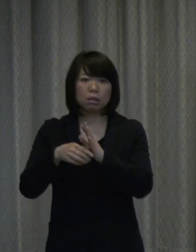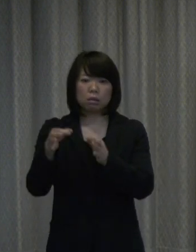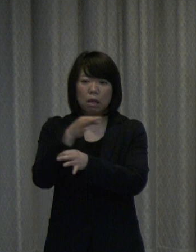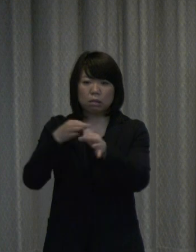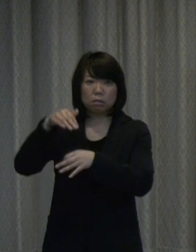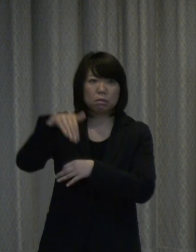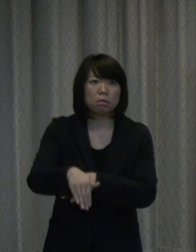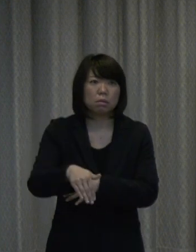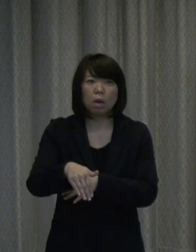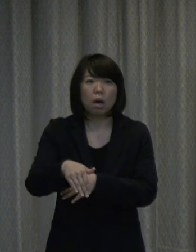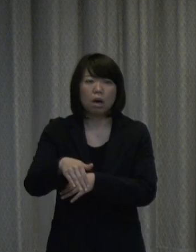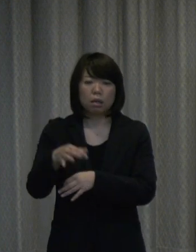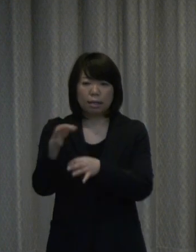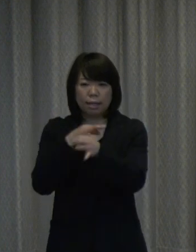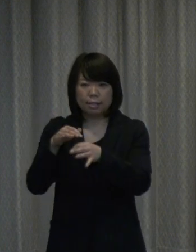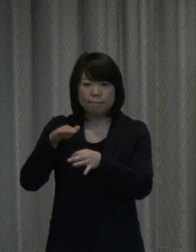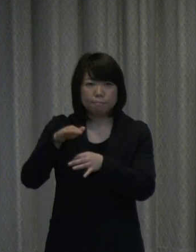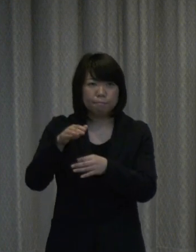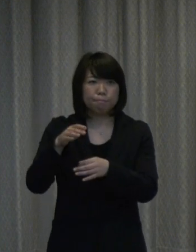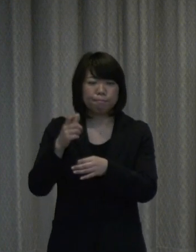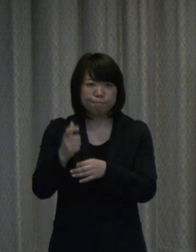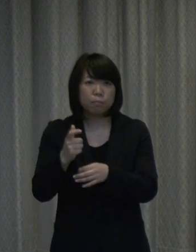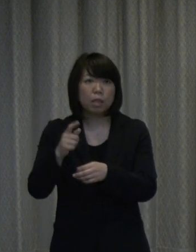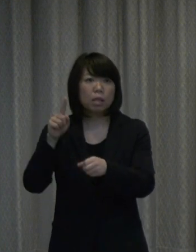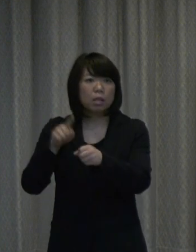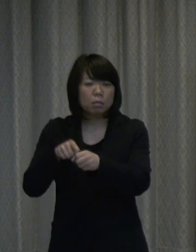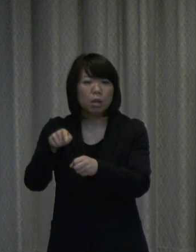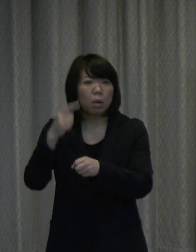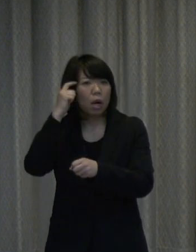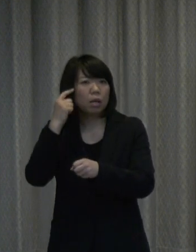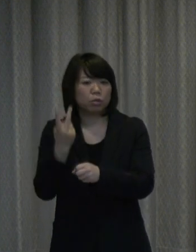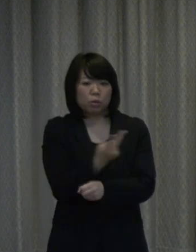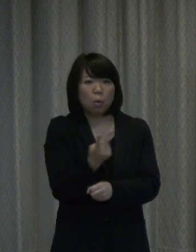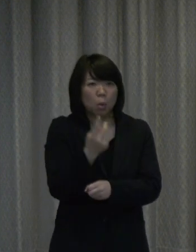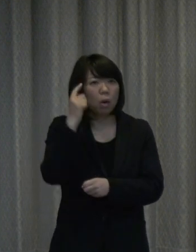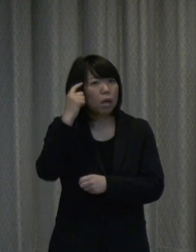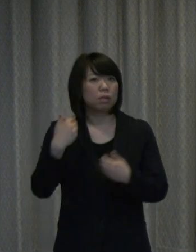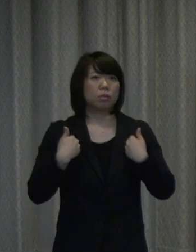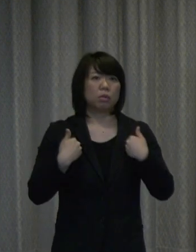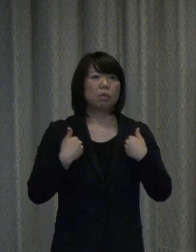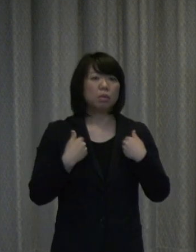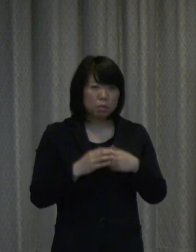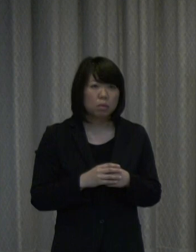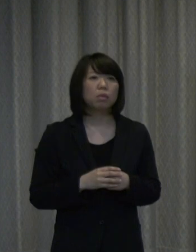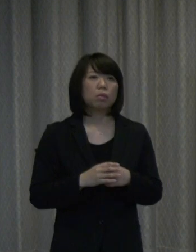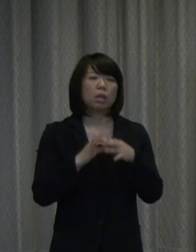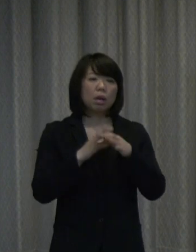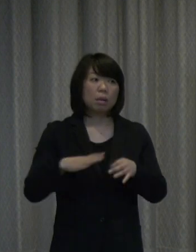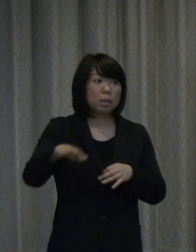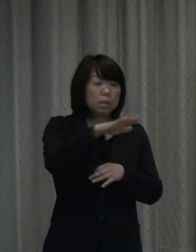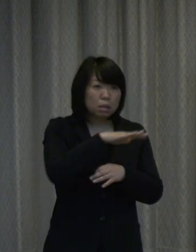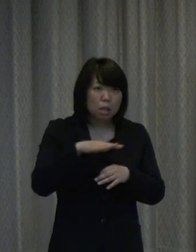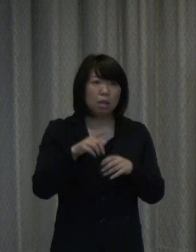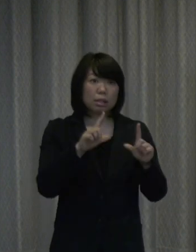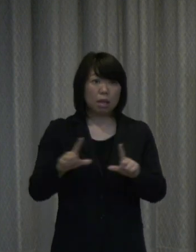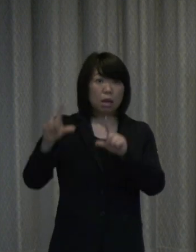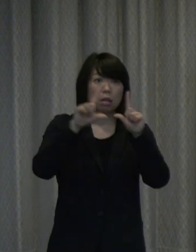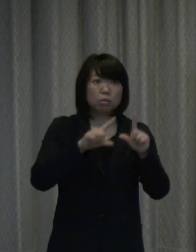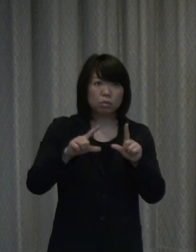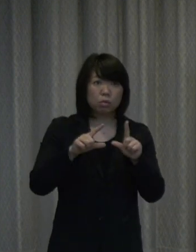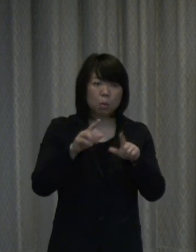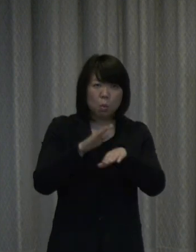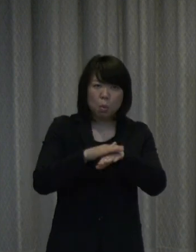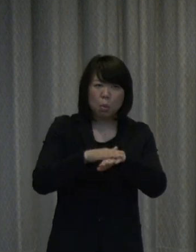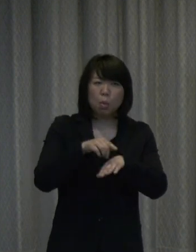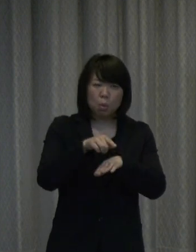重要になってくると、このように思います。日々の生活や行動を感染防止、